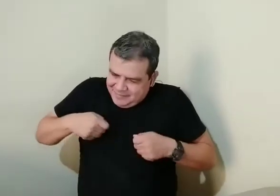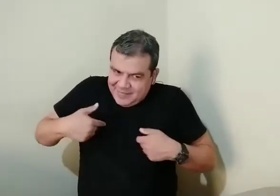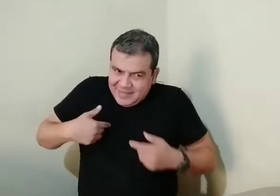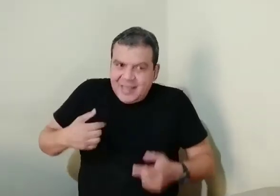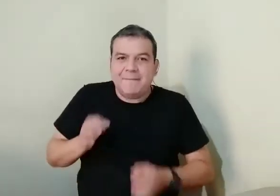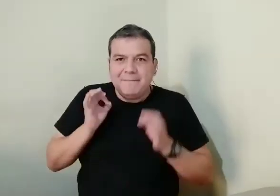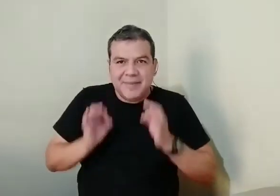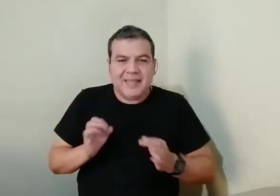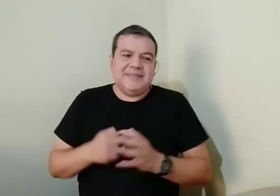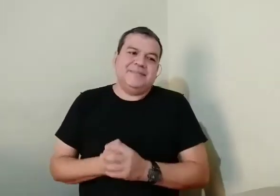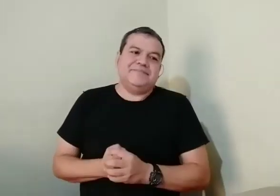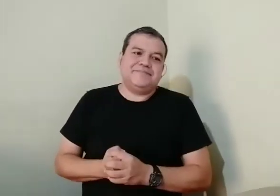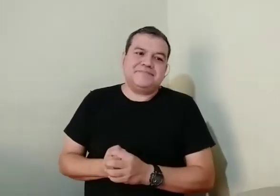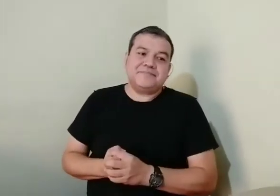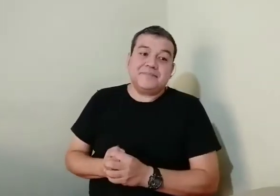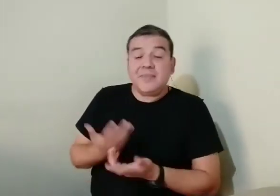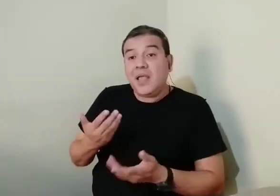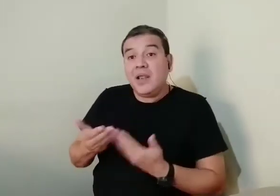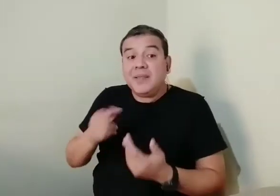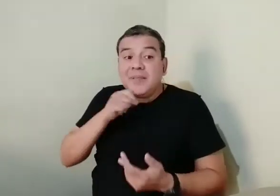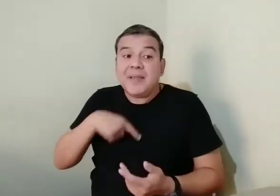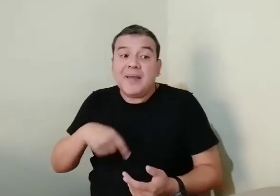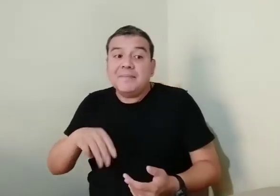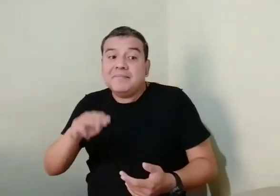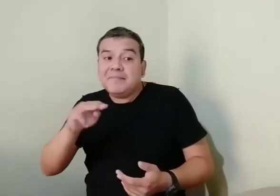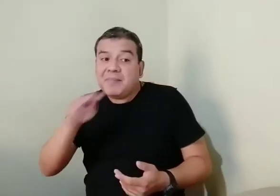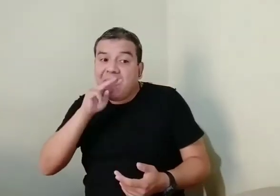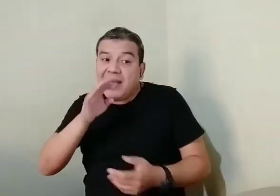del carácter y el temperamento.